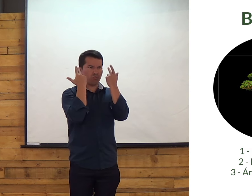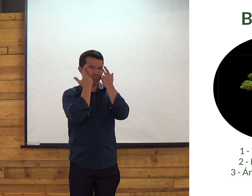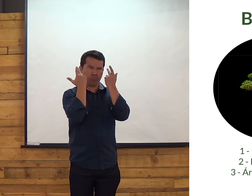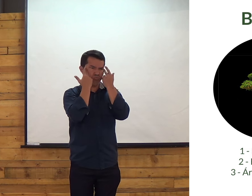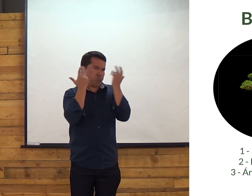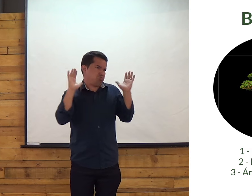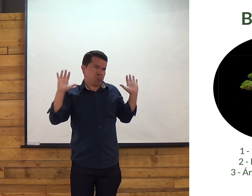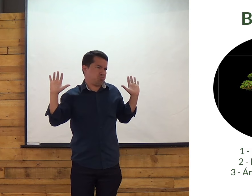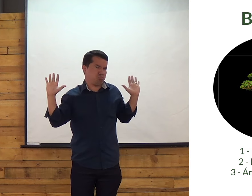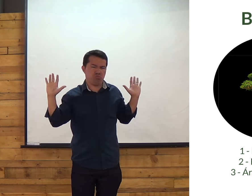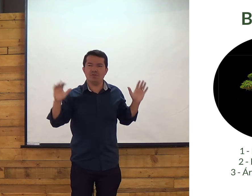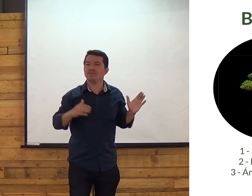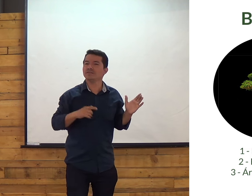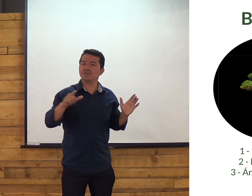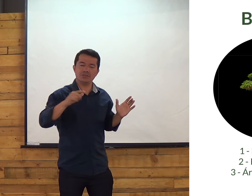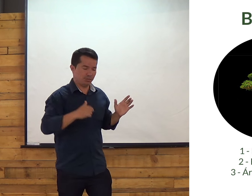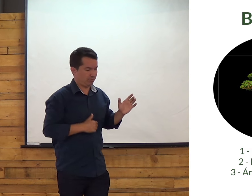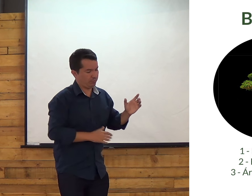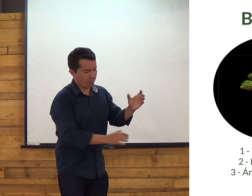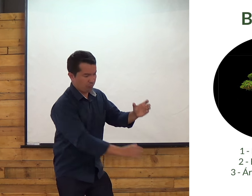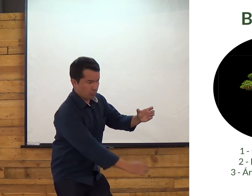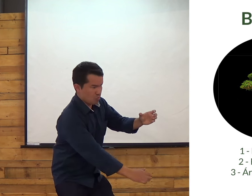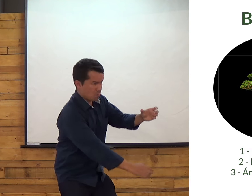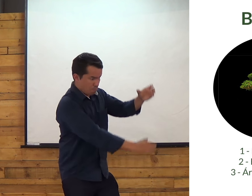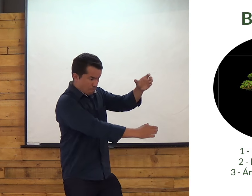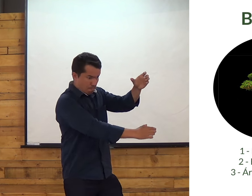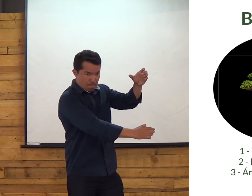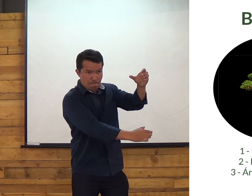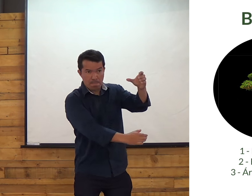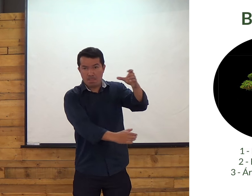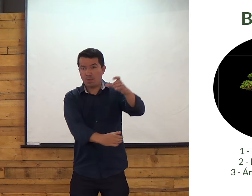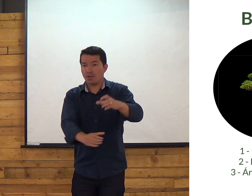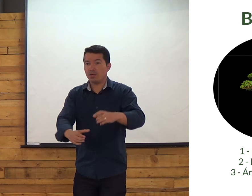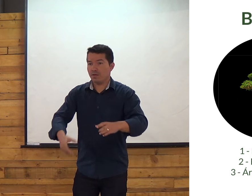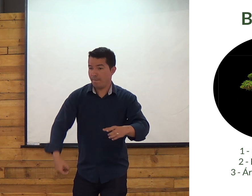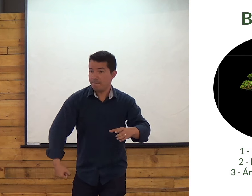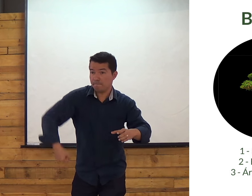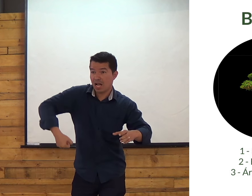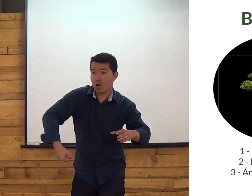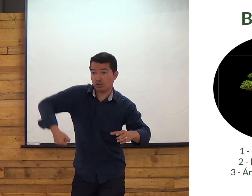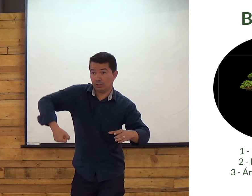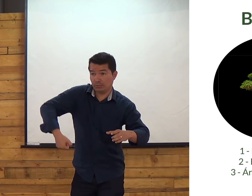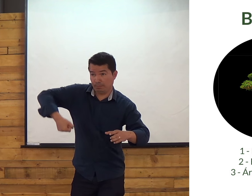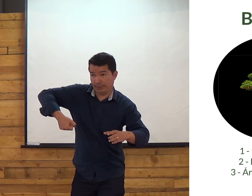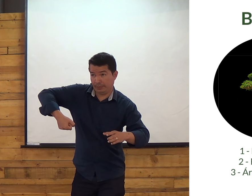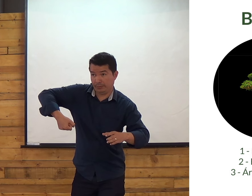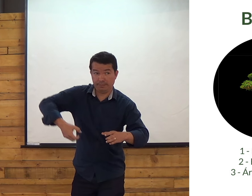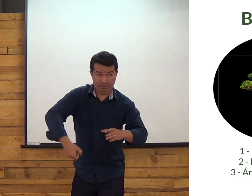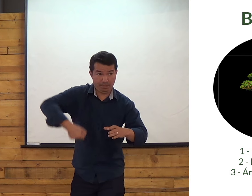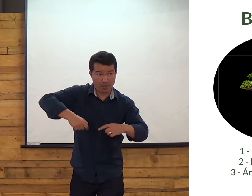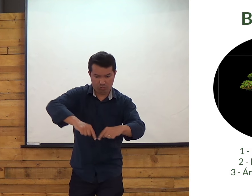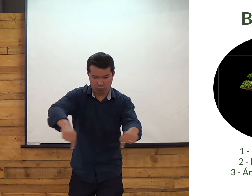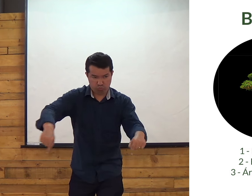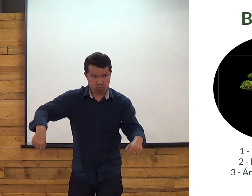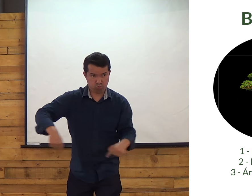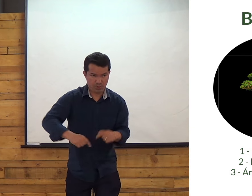árvore normal. Pega lá qualquer árvore. Pega uma árvore normal, pega um balde grande,